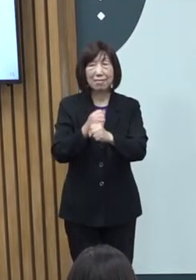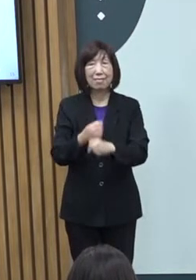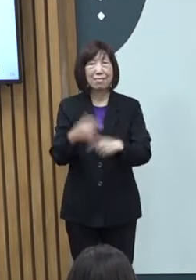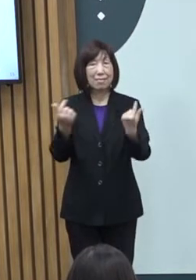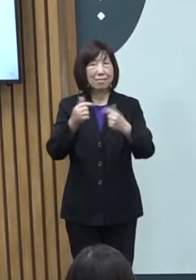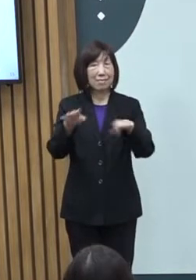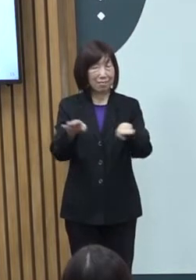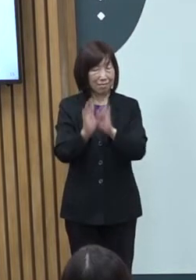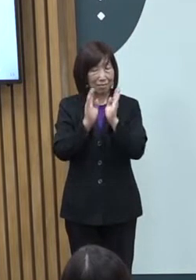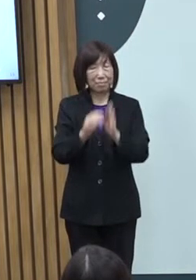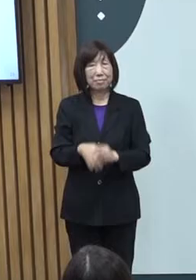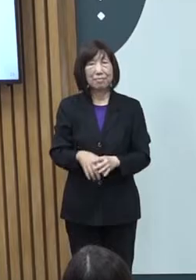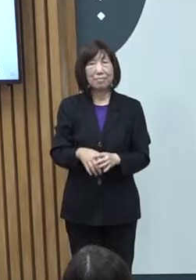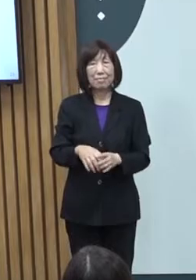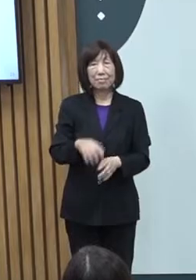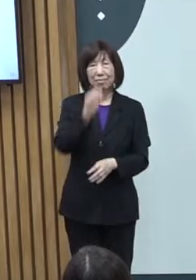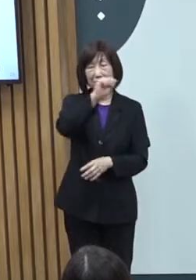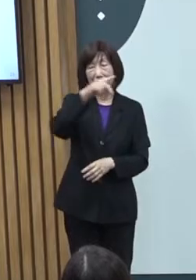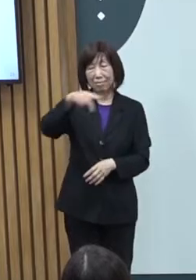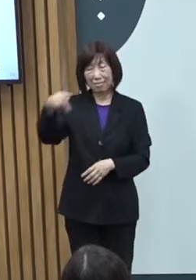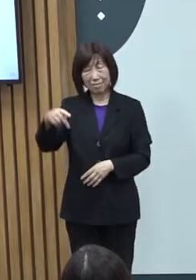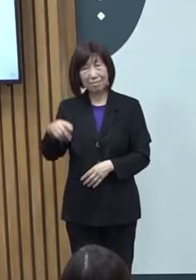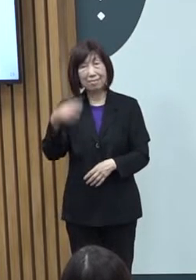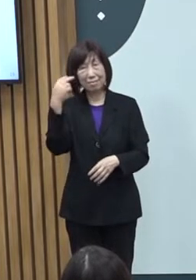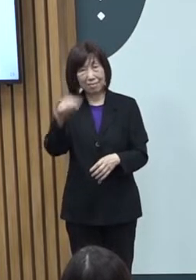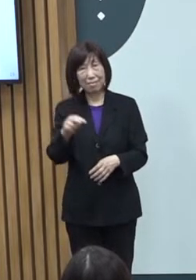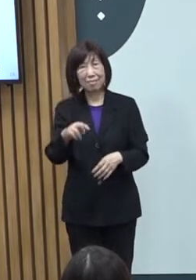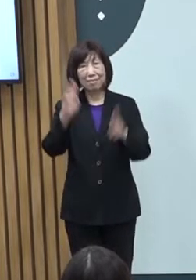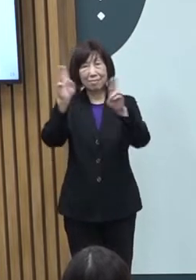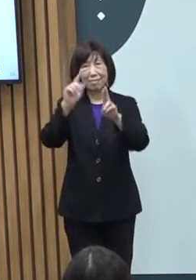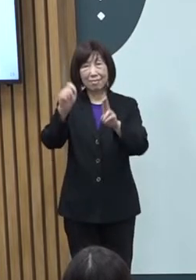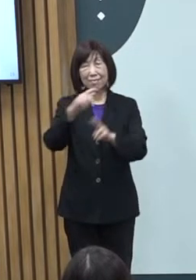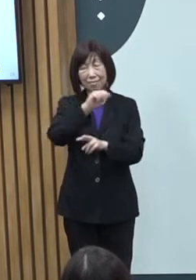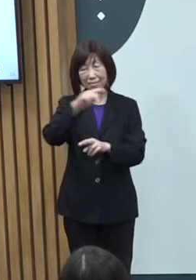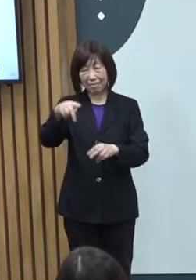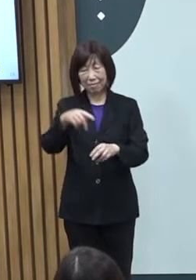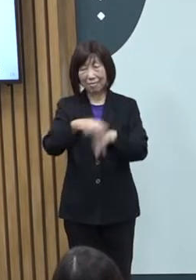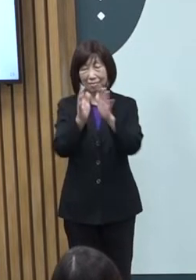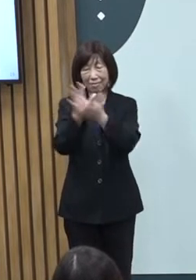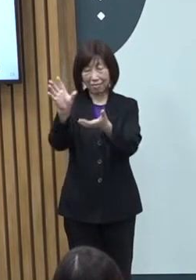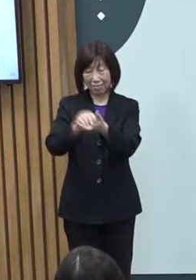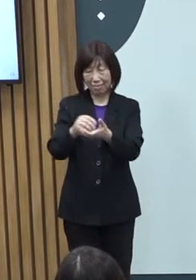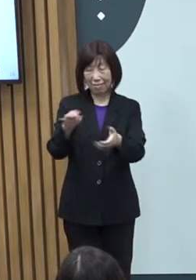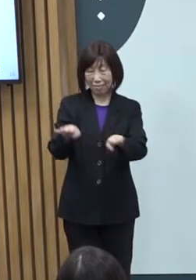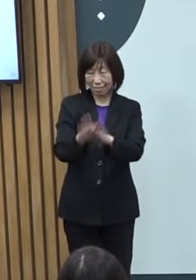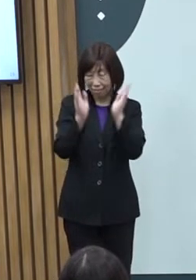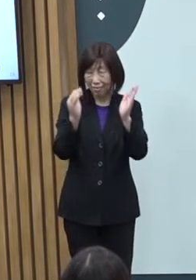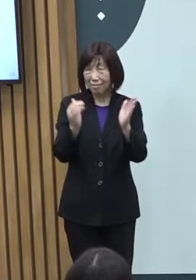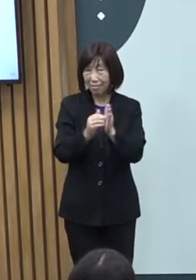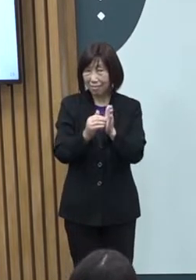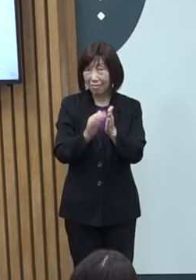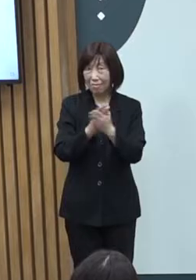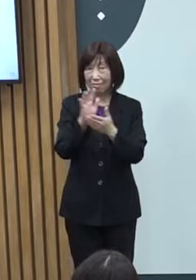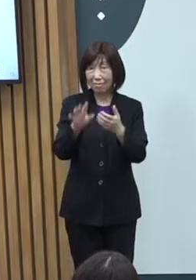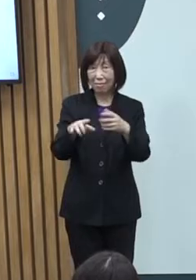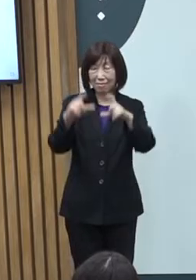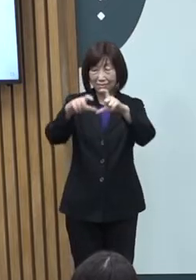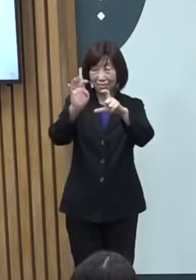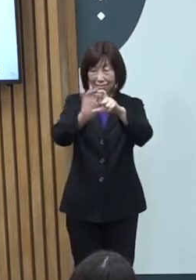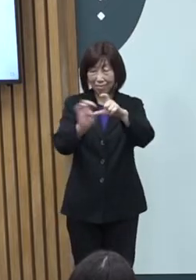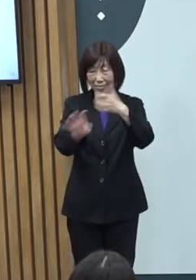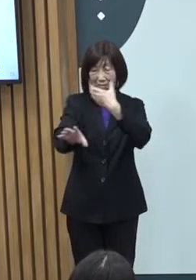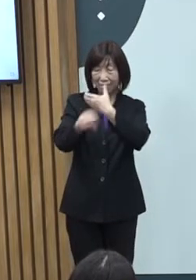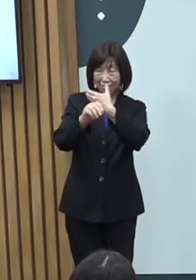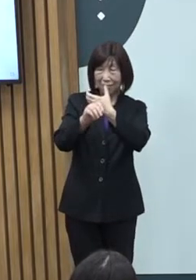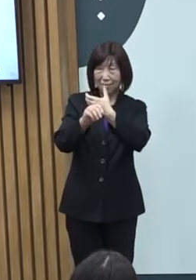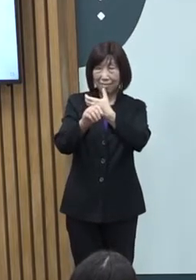先你开启行动支付或者是电子支付的 APP 把它开启，再来呢开启之后就可以扫描税单上的 QR